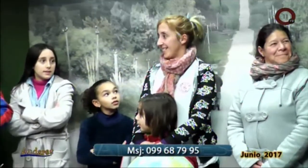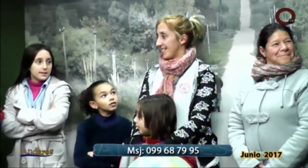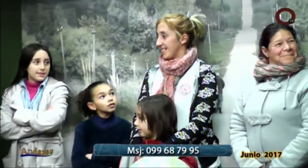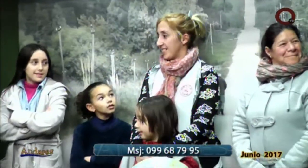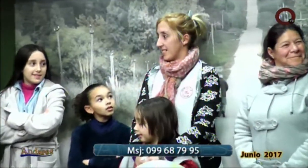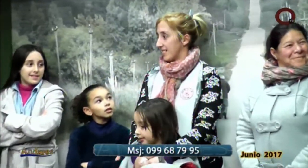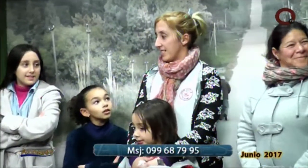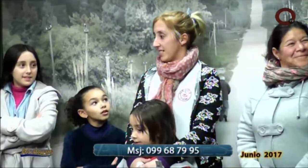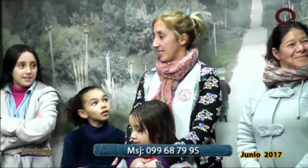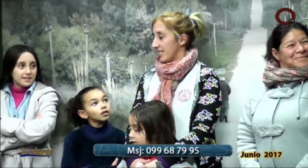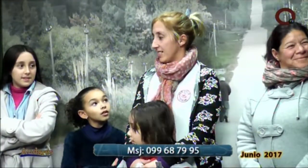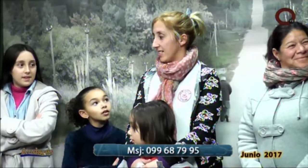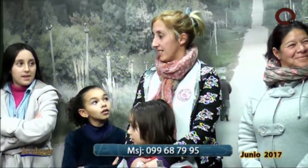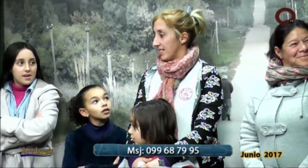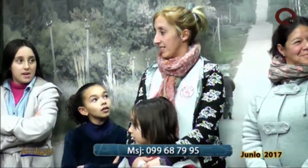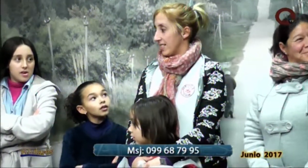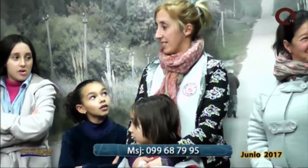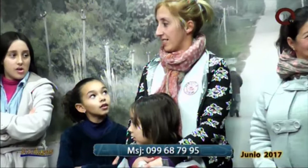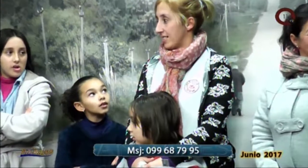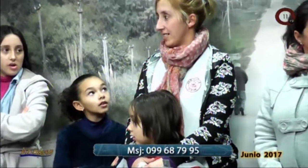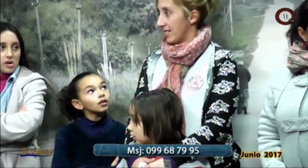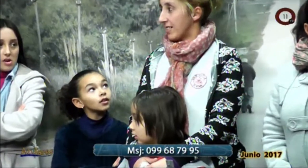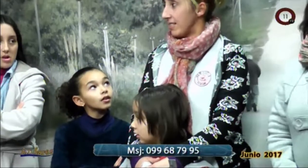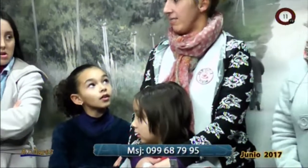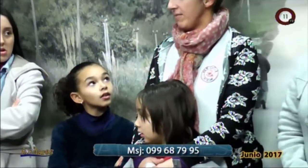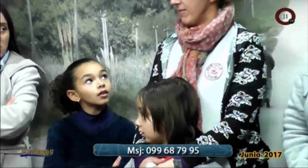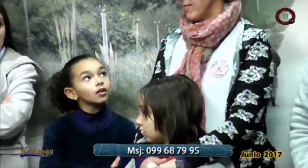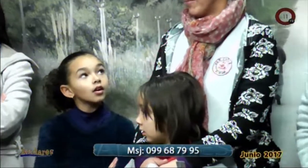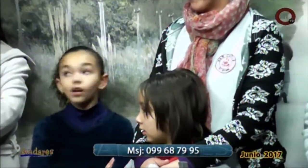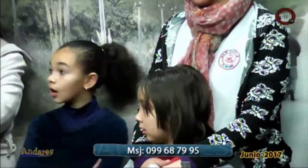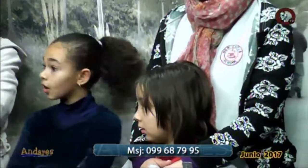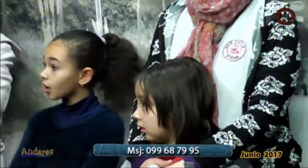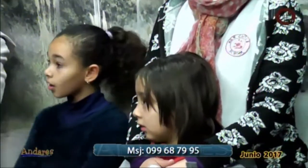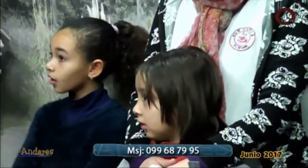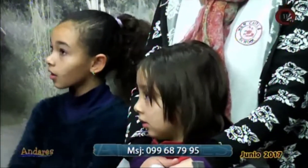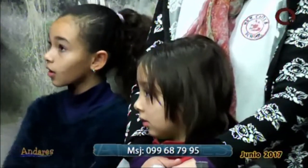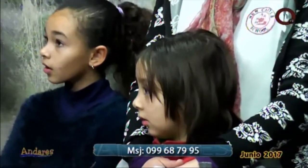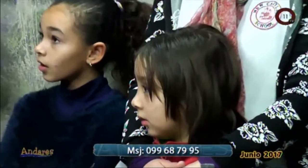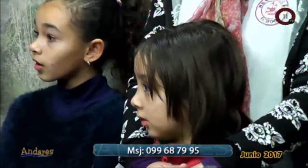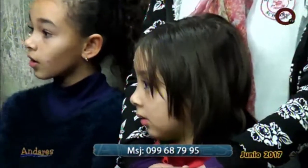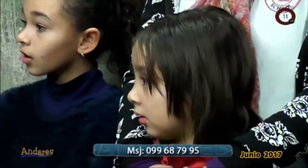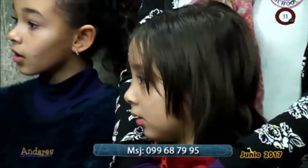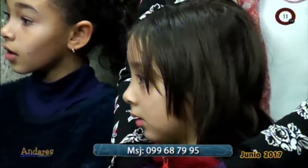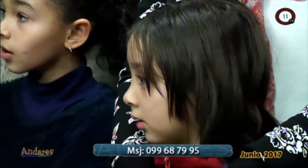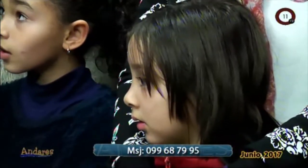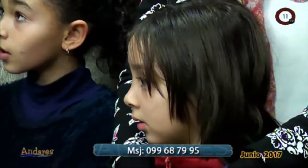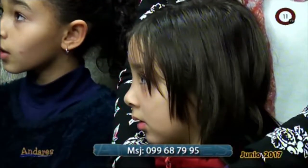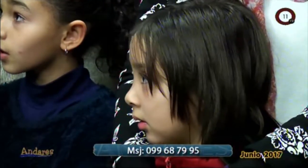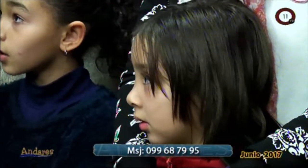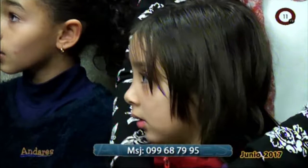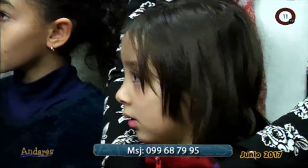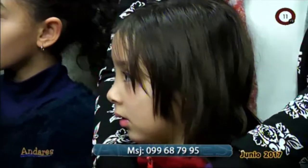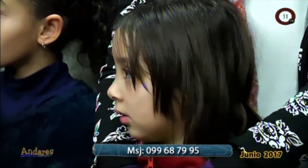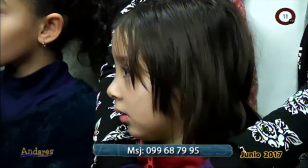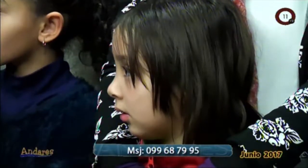Y te vamos a contar un poquito hoy vocabulario Hoy viene el medio general Sí La cosa, sí Un poquito de todo Y